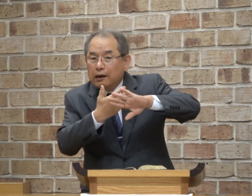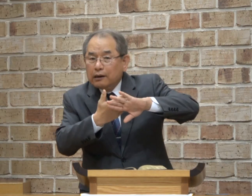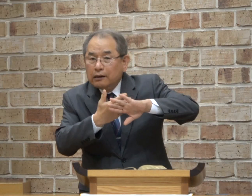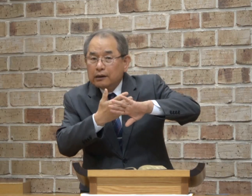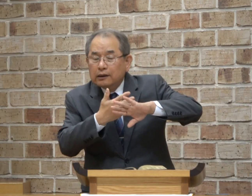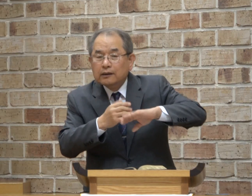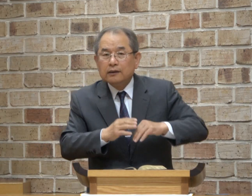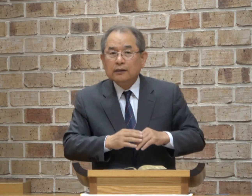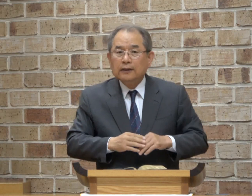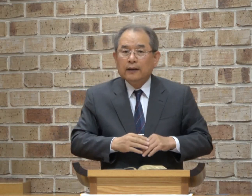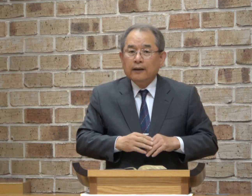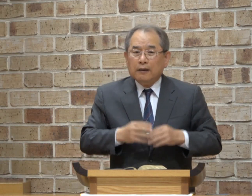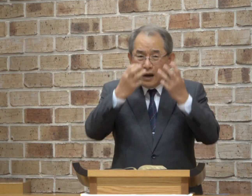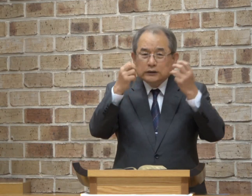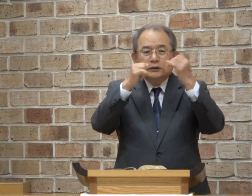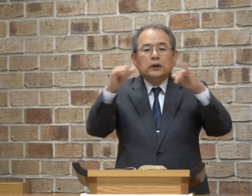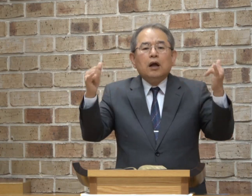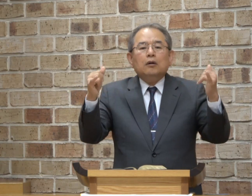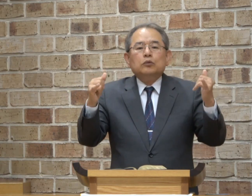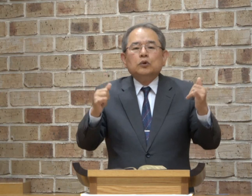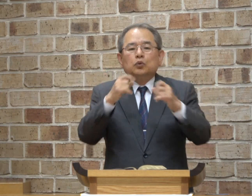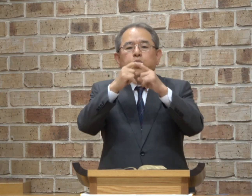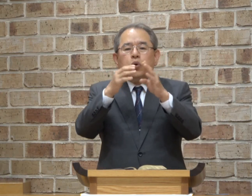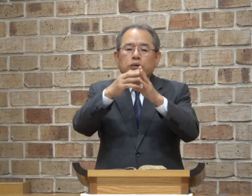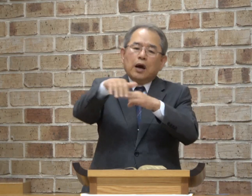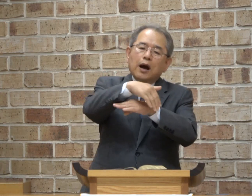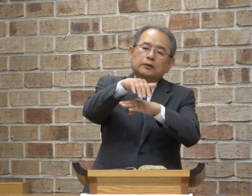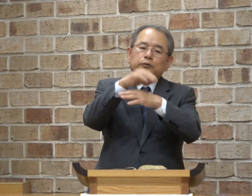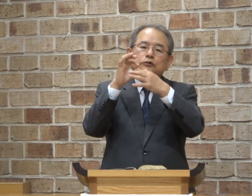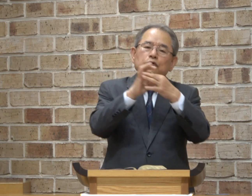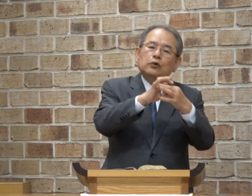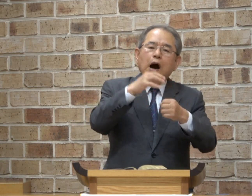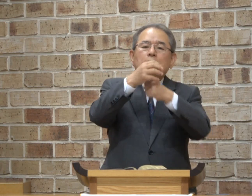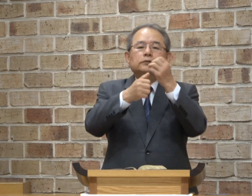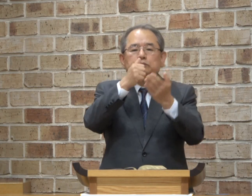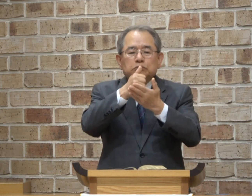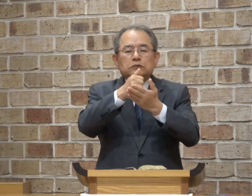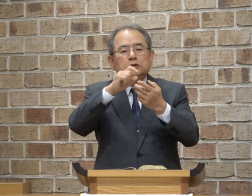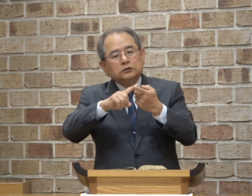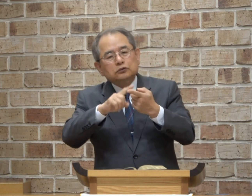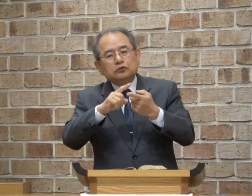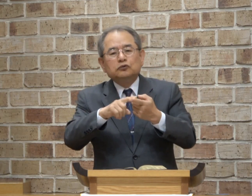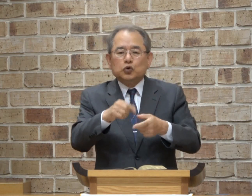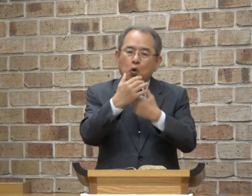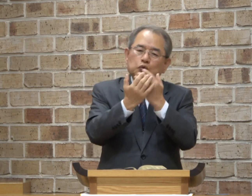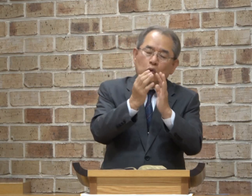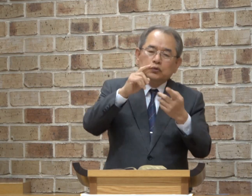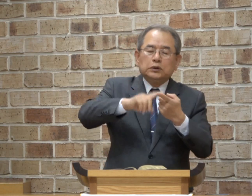지식적으로 아는 것과 체험하는 것은 완전히 다릅니다. 머리로 하는 것이 아니라 가슴으로 체험하는 것.